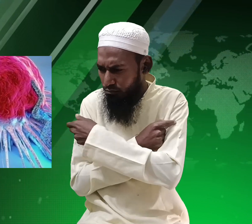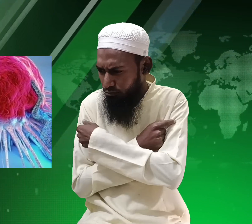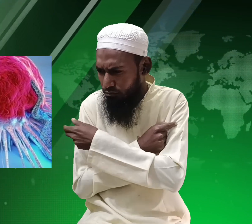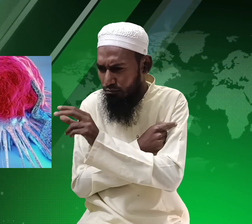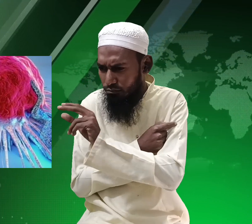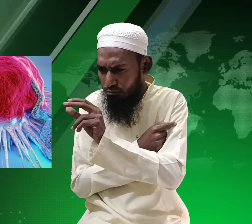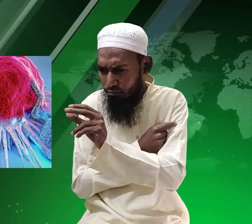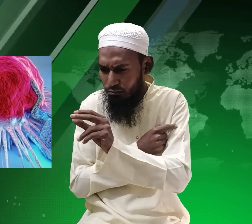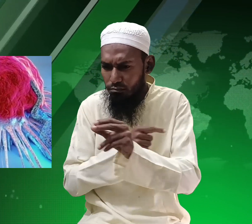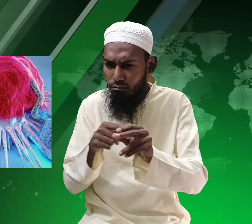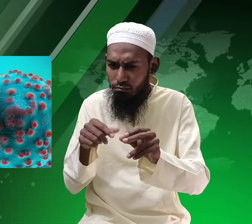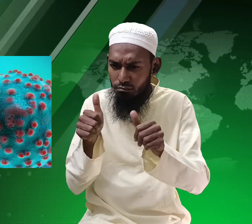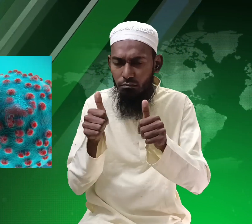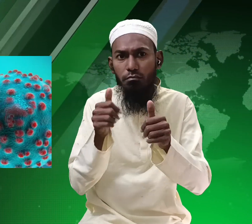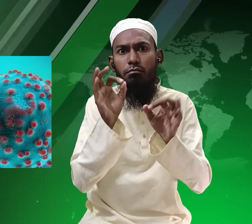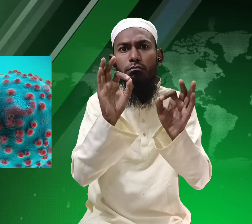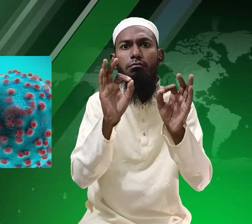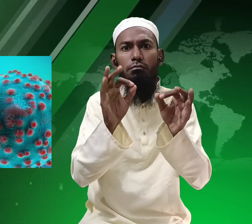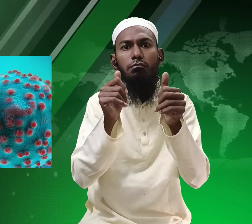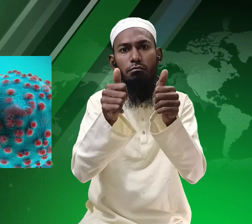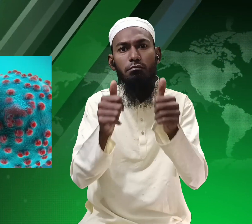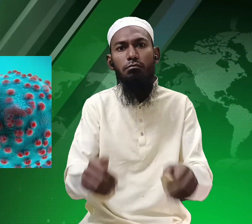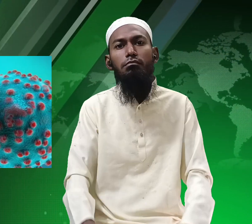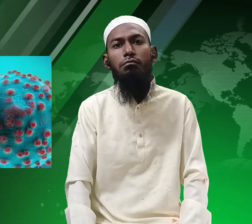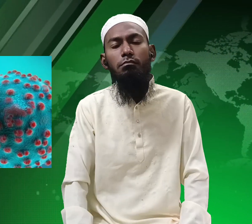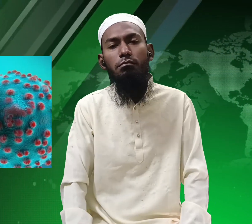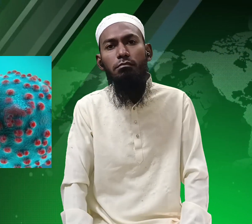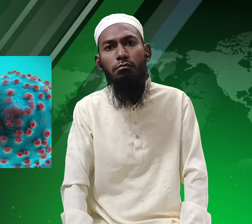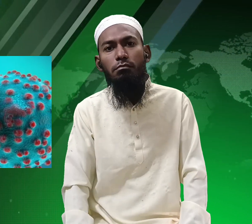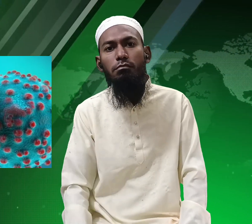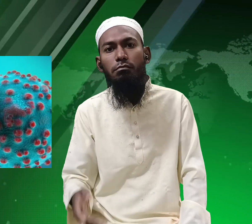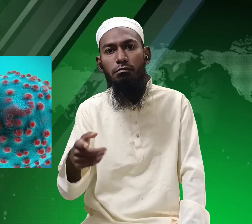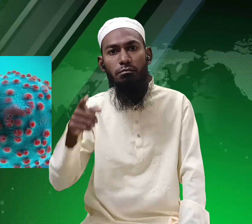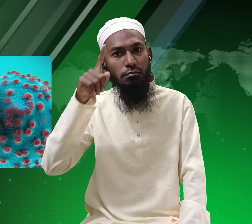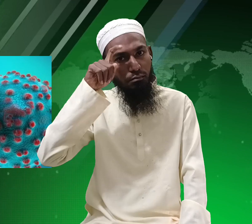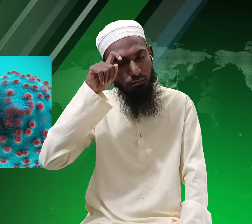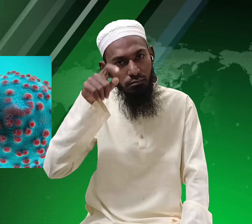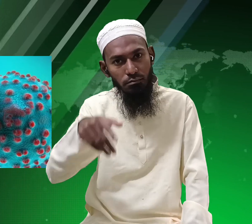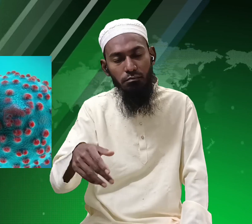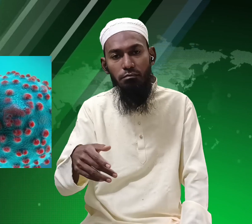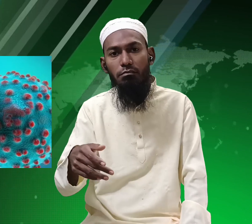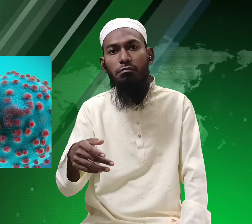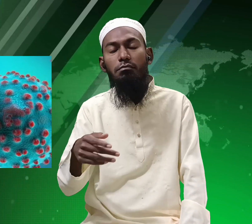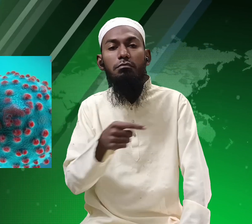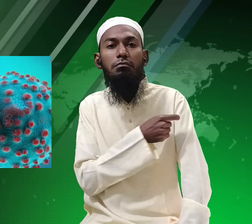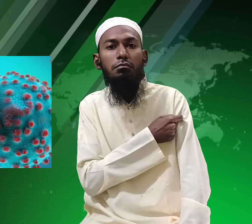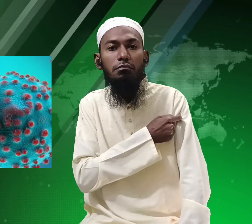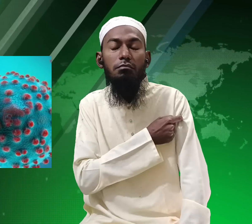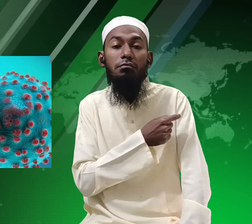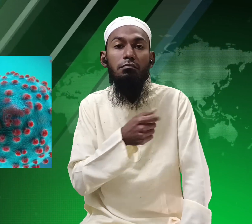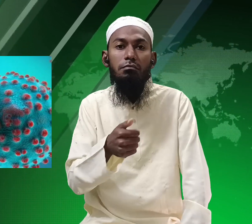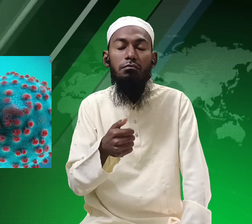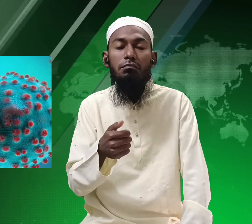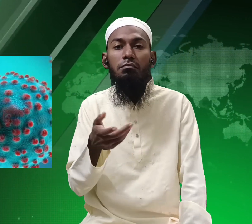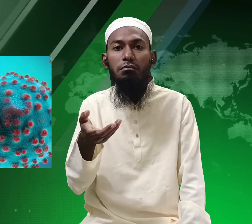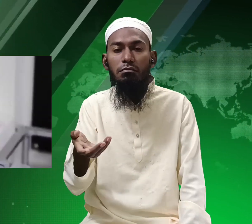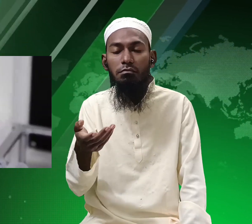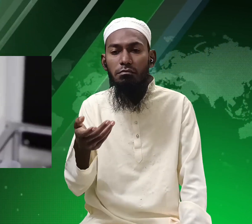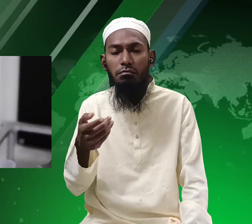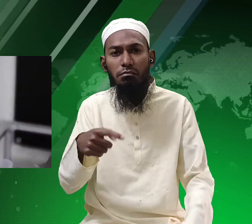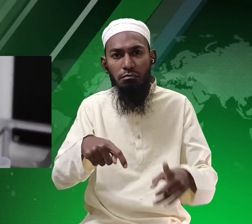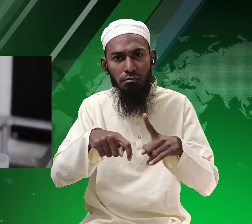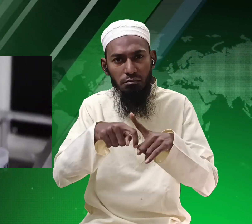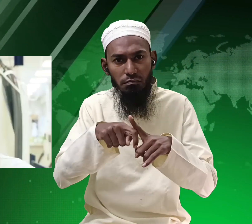তার ফলাফলও অত্যন্ত সন্তোষজনক। গবেষকরা জানিয়েছেন, নতুন এই টিকার কার্যকারিতা টিউমারের গঠন এবং ক্যান্সারের